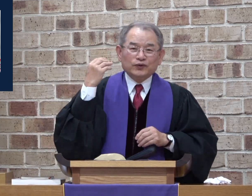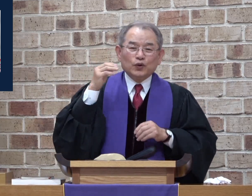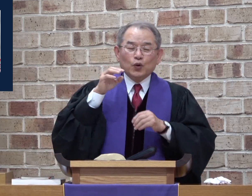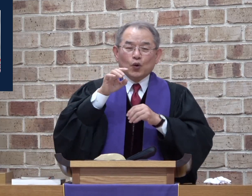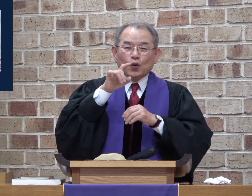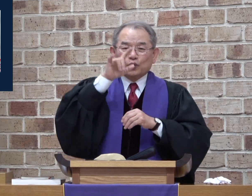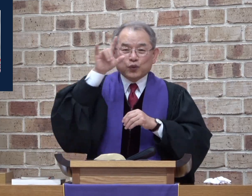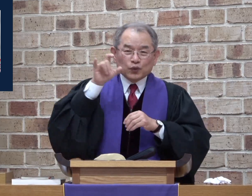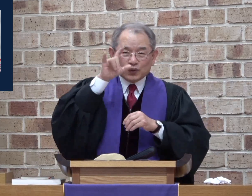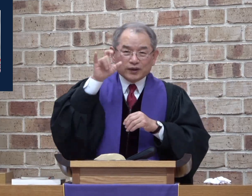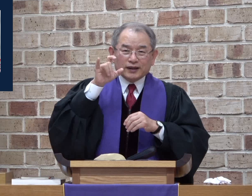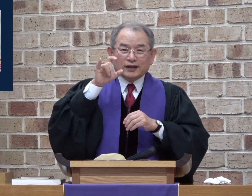코로나